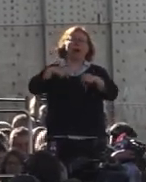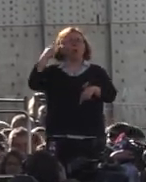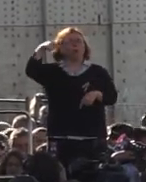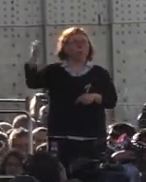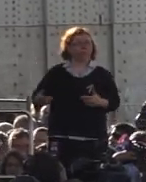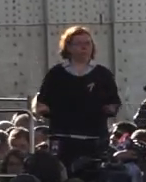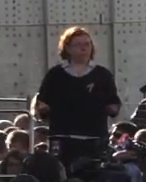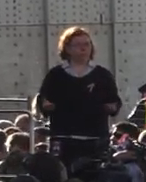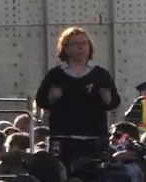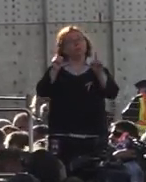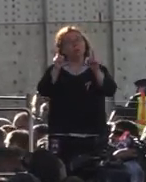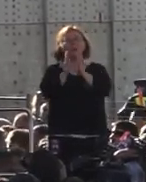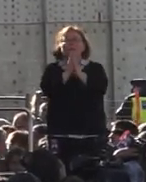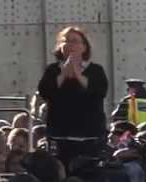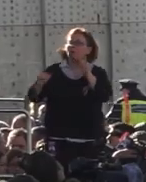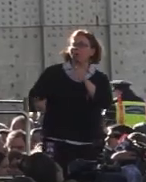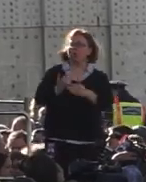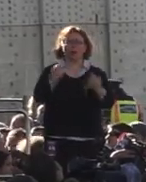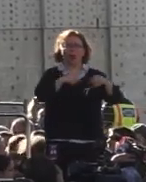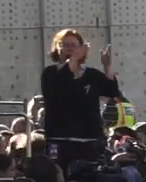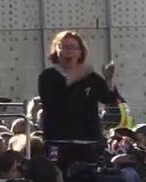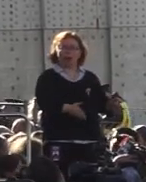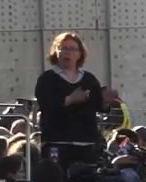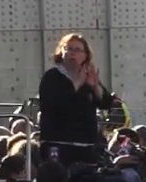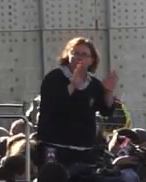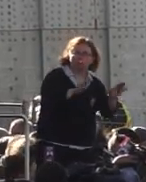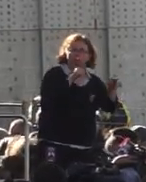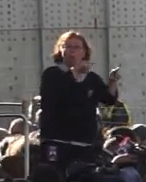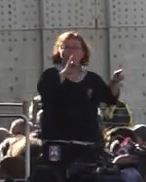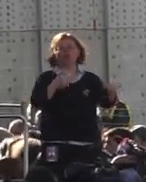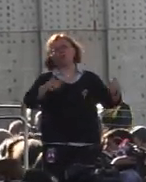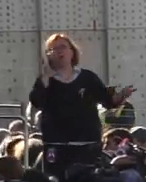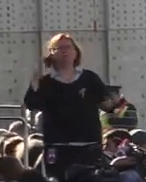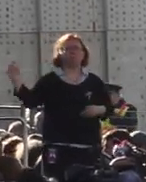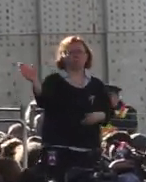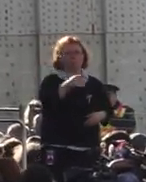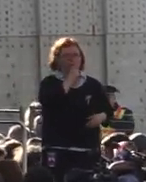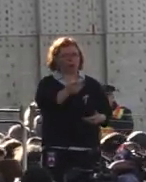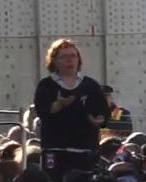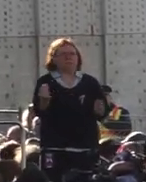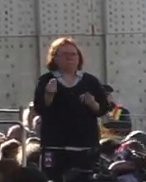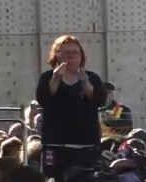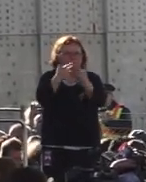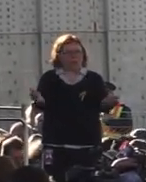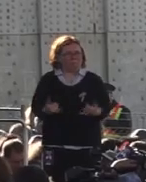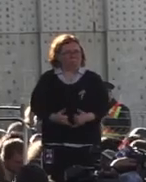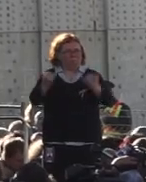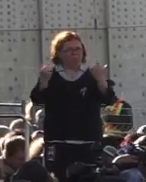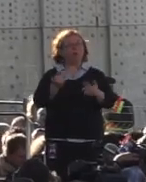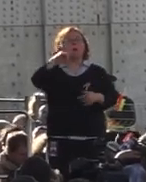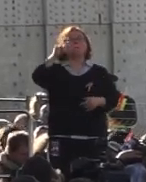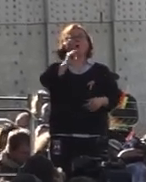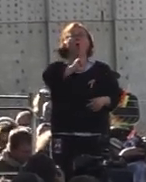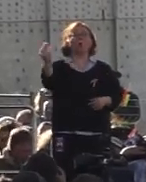elnököt. És imádjuk az újat, majd az is ad egy nagy pofont a szarnak. A bajnak az